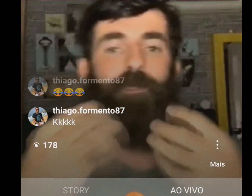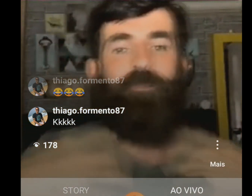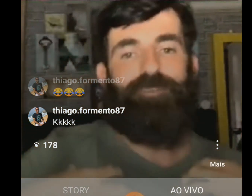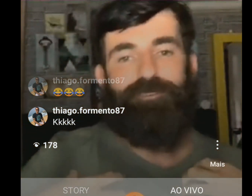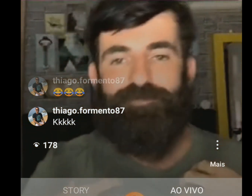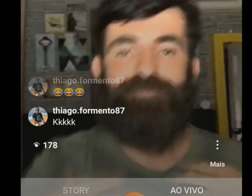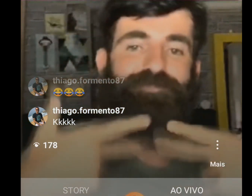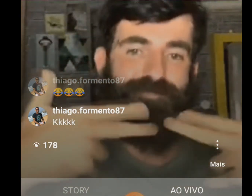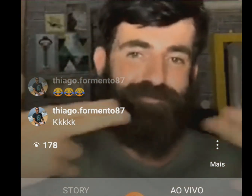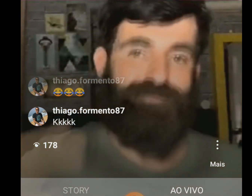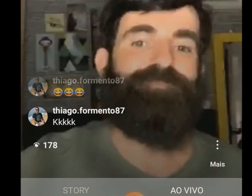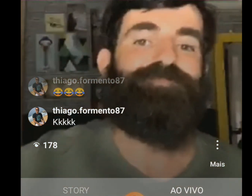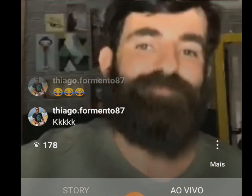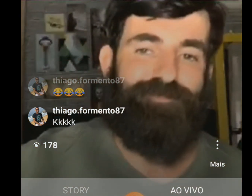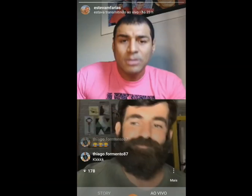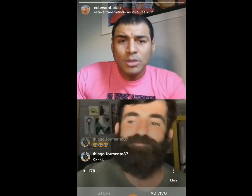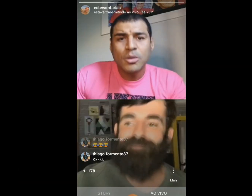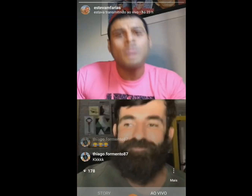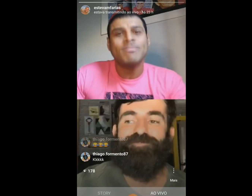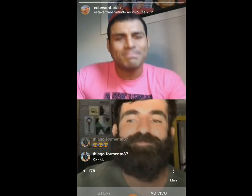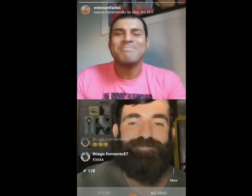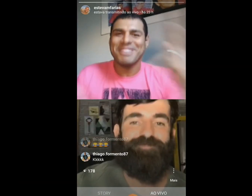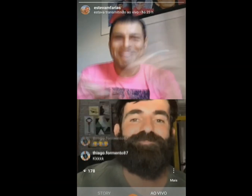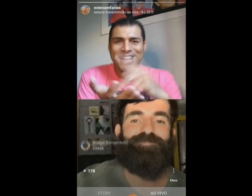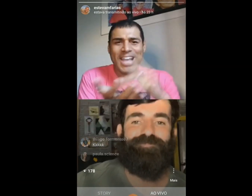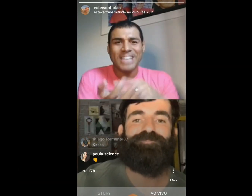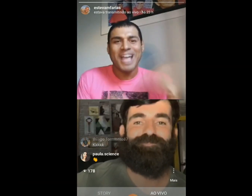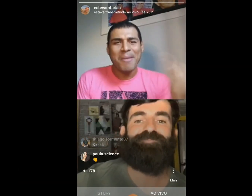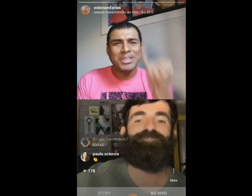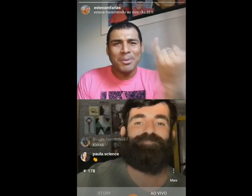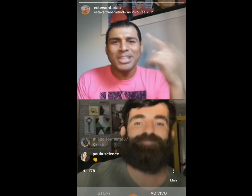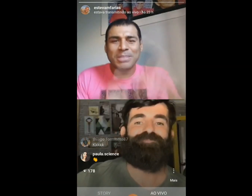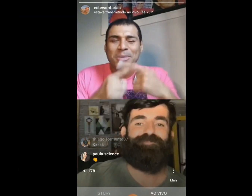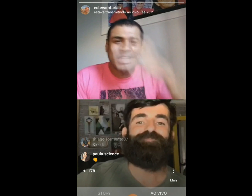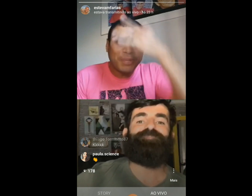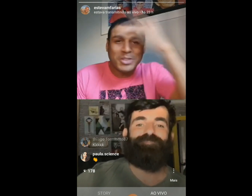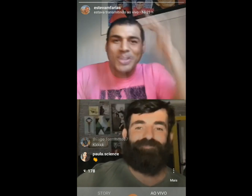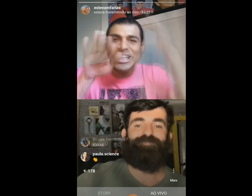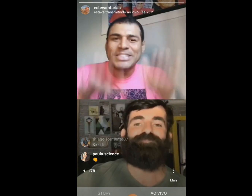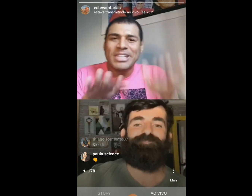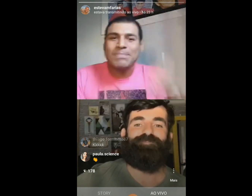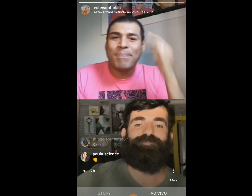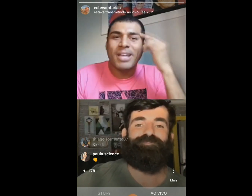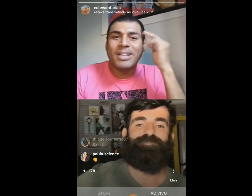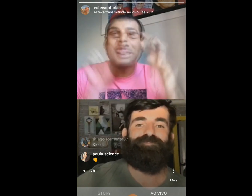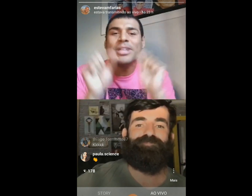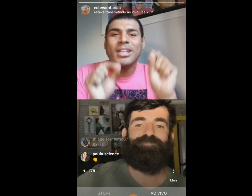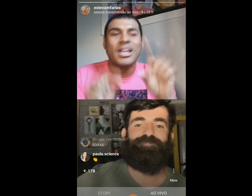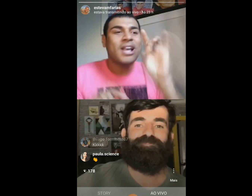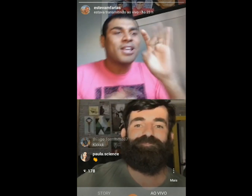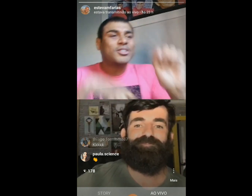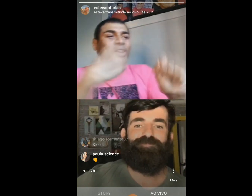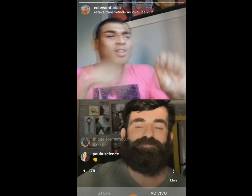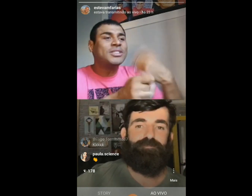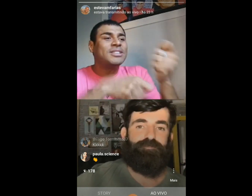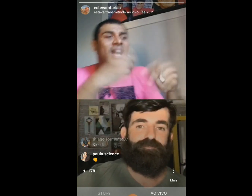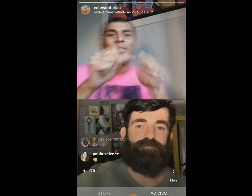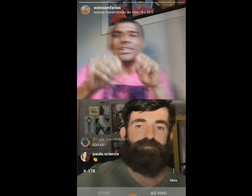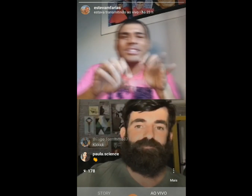expressões faciais e corporais. Verdade, é muito importante, porque as pessoas às vezes pensam que é só um sinal, ensinar não,